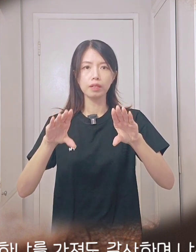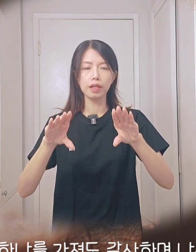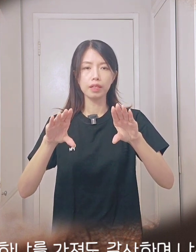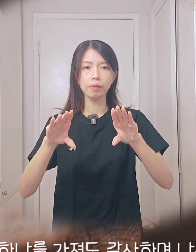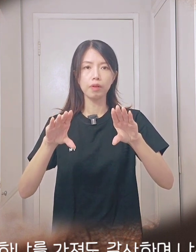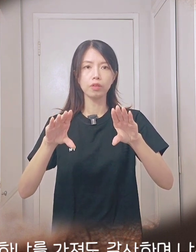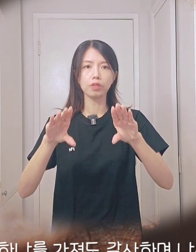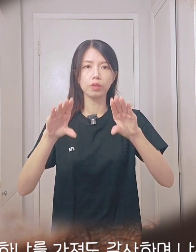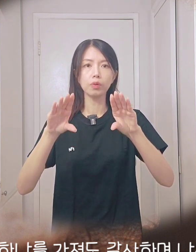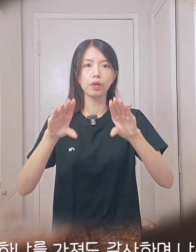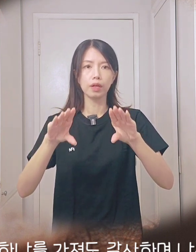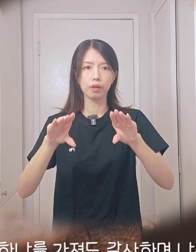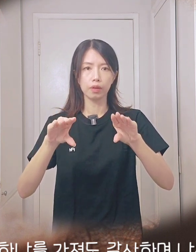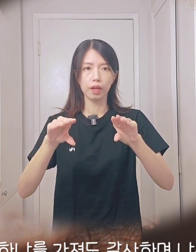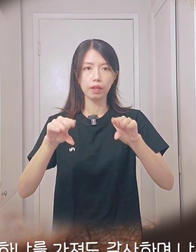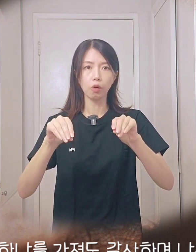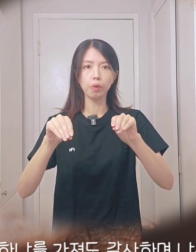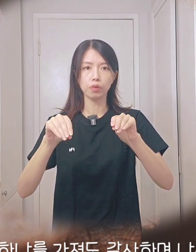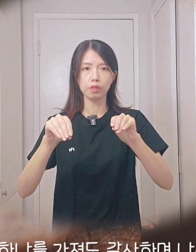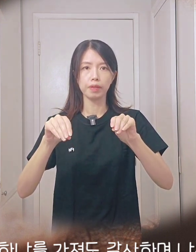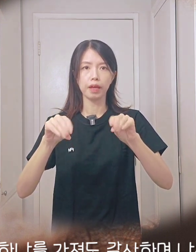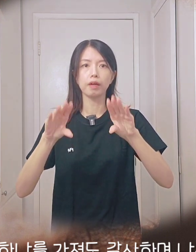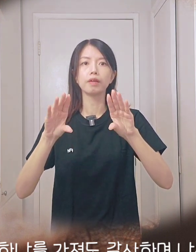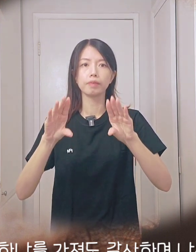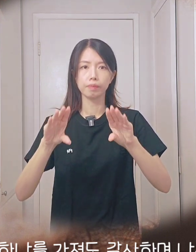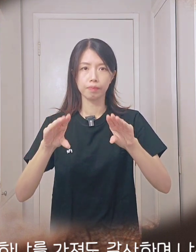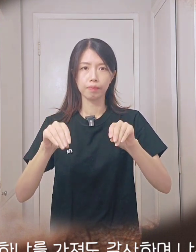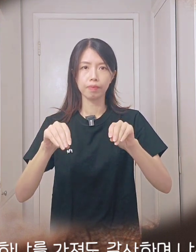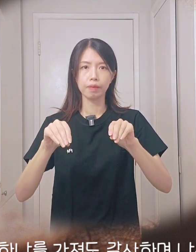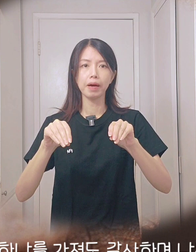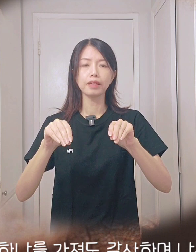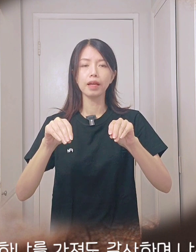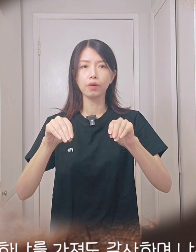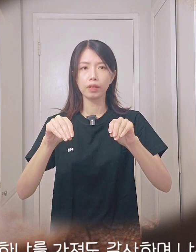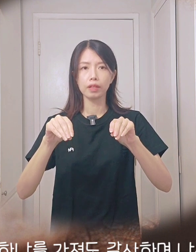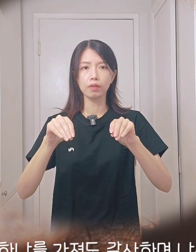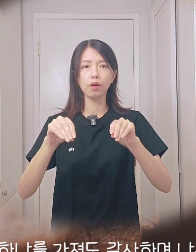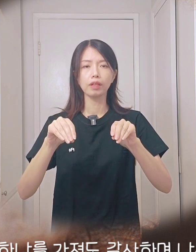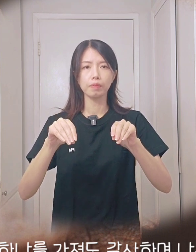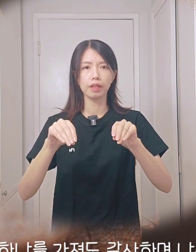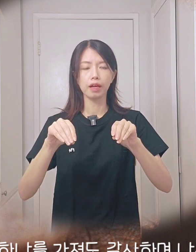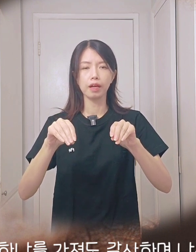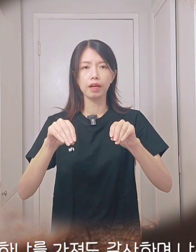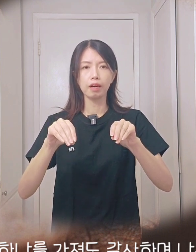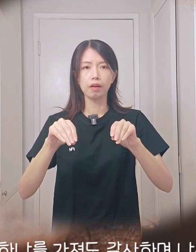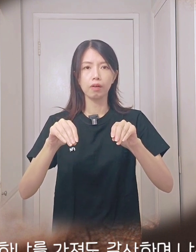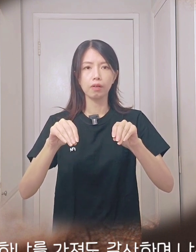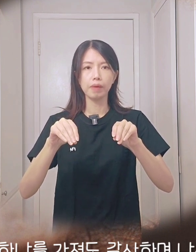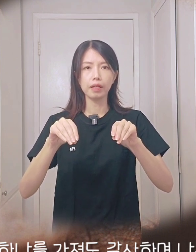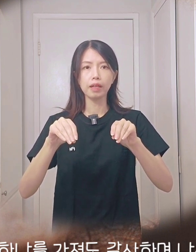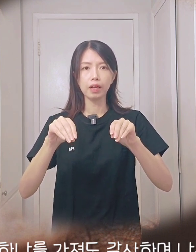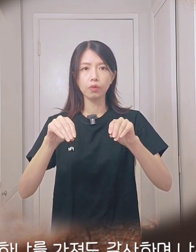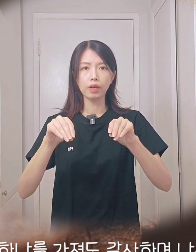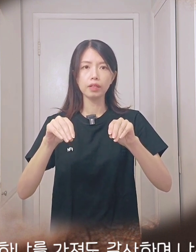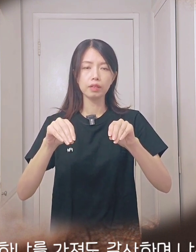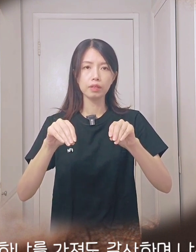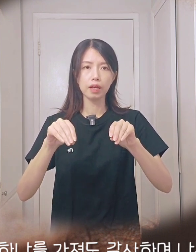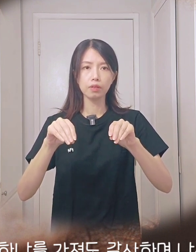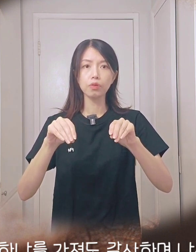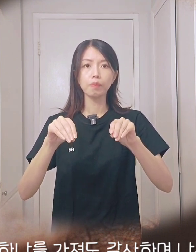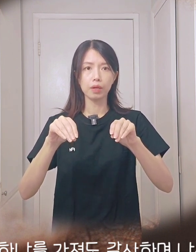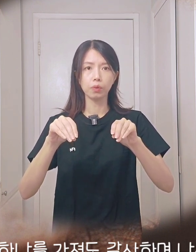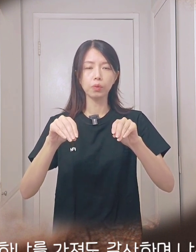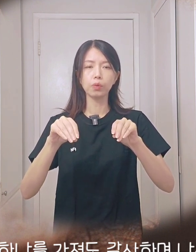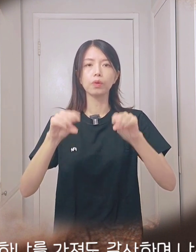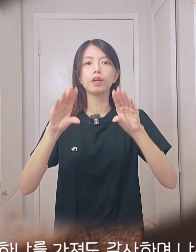엄지를 살짝 벌려주시고 이렇게 덮어주시면 돼요. 마르다라고 한 뜻의 수어가 됩니다. 마르다라고 하는